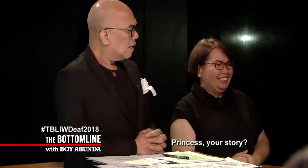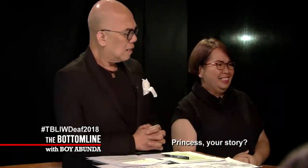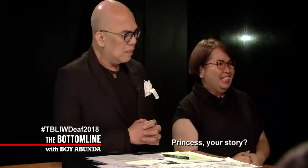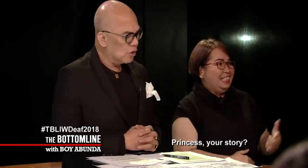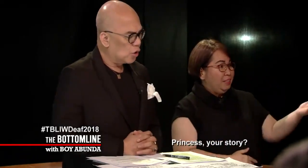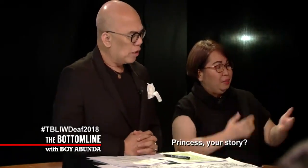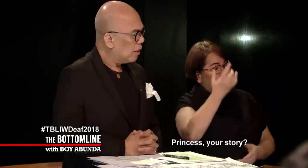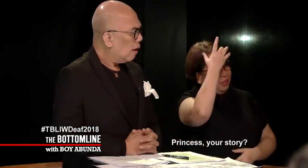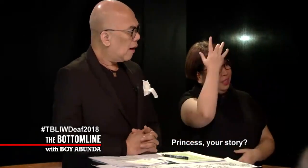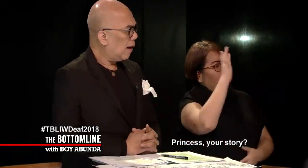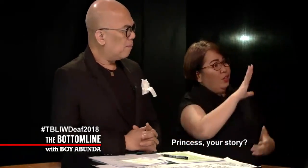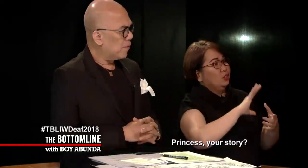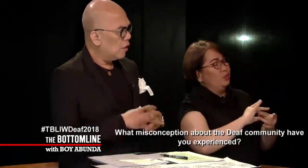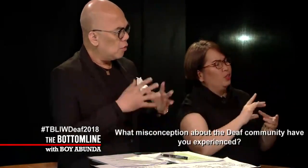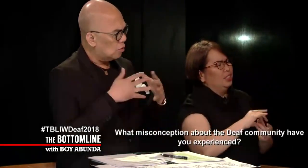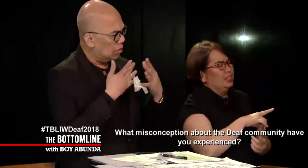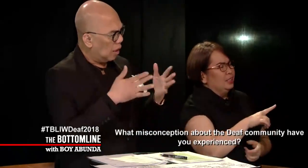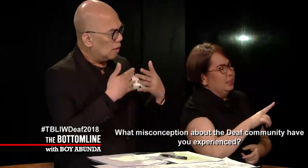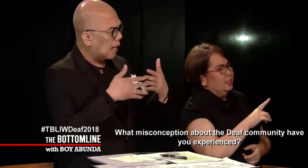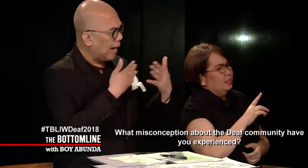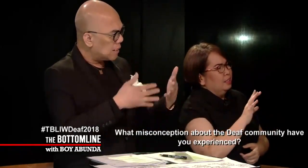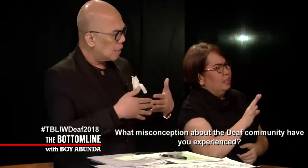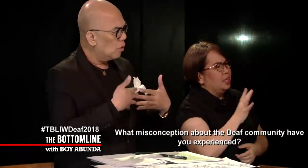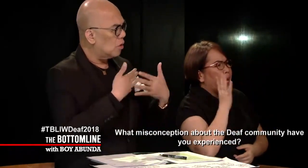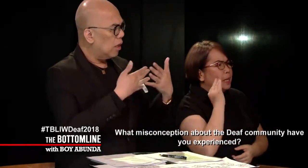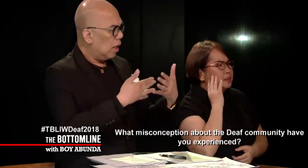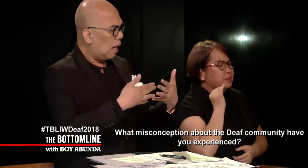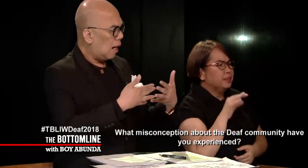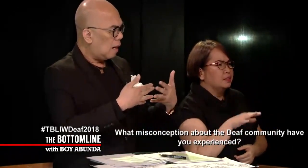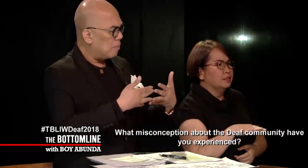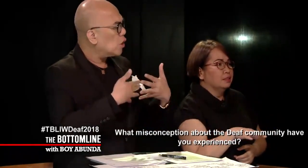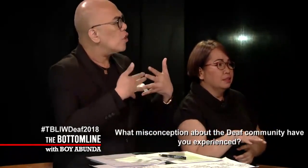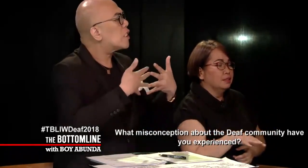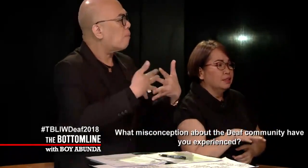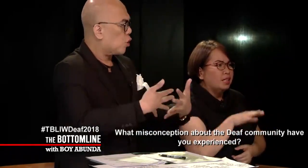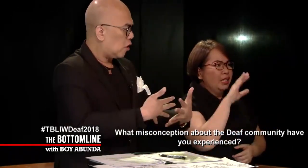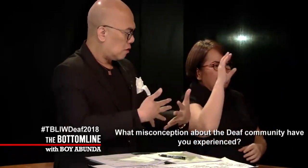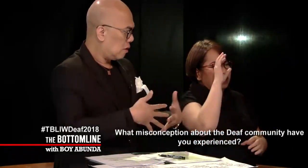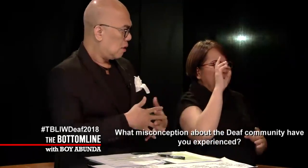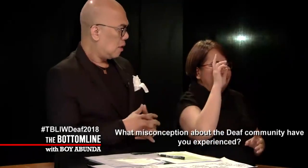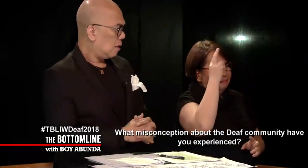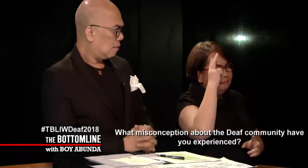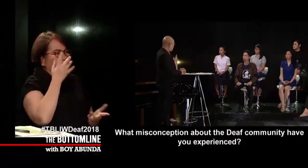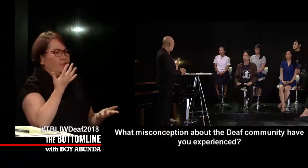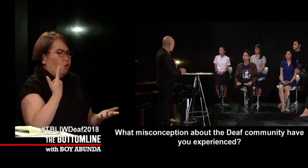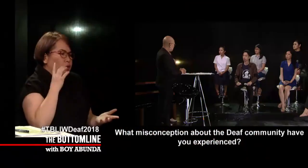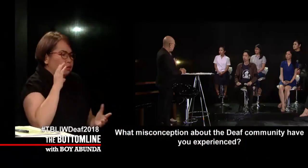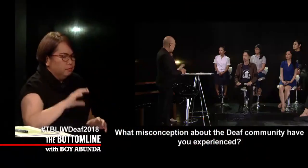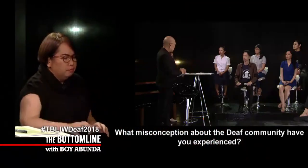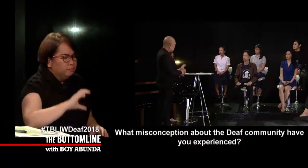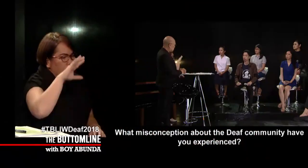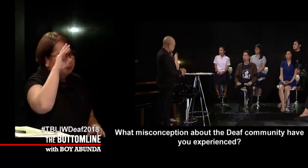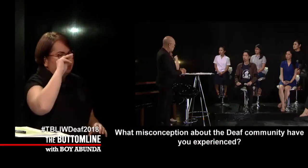Princess, your story. Yung naranasan mong misconception